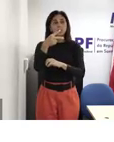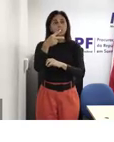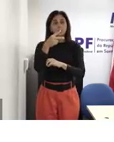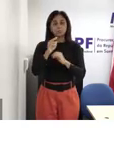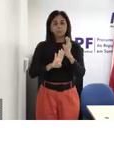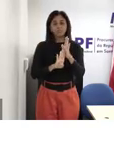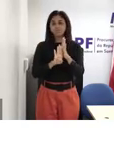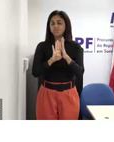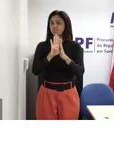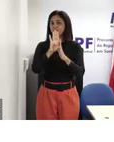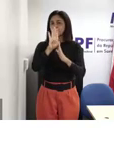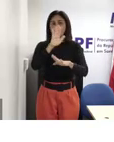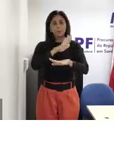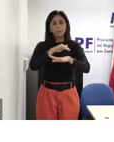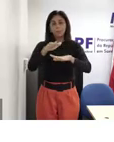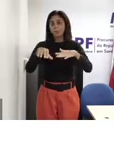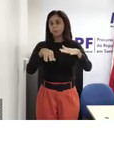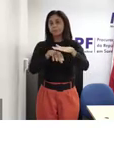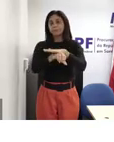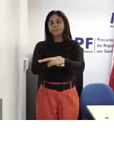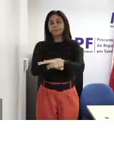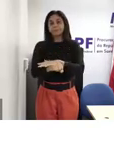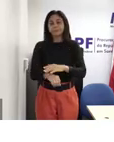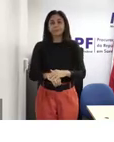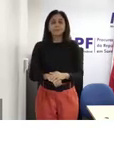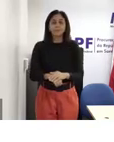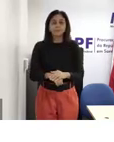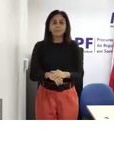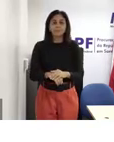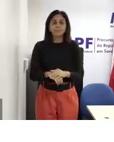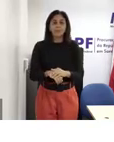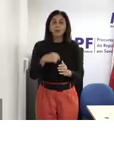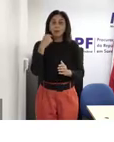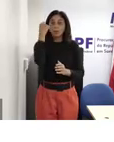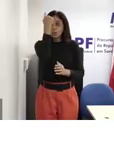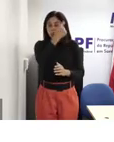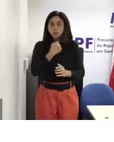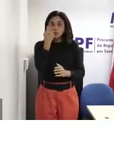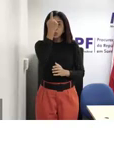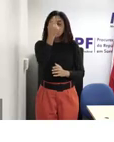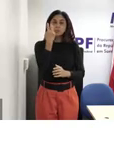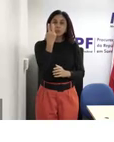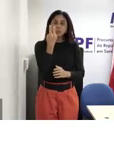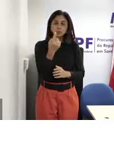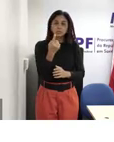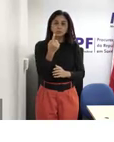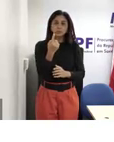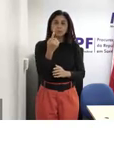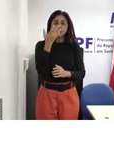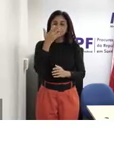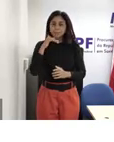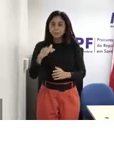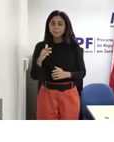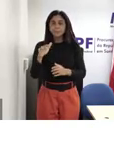eh O que é estimado é que a cada 24 horas 320 crianças adolescentes são vítimas de abuso sexual